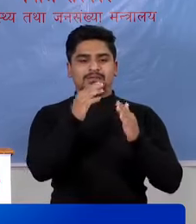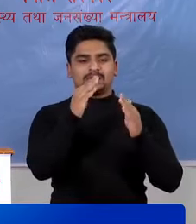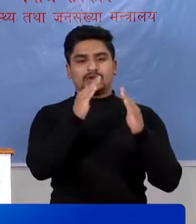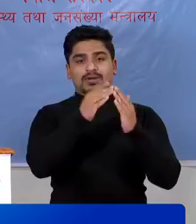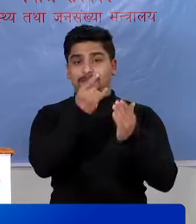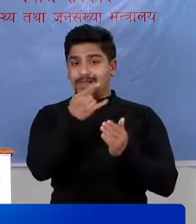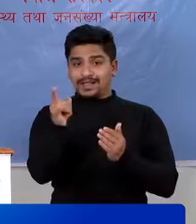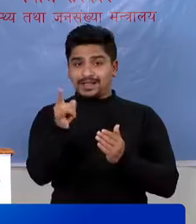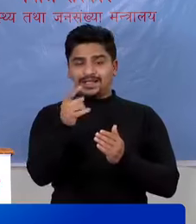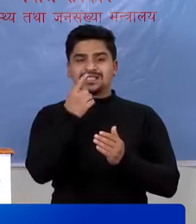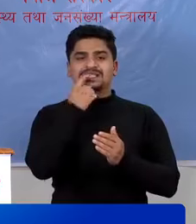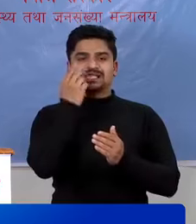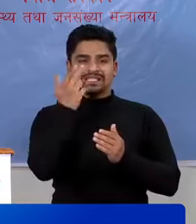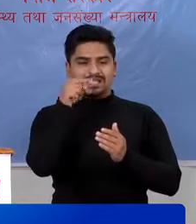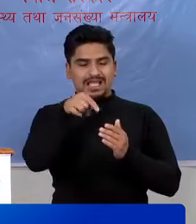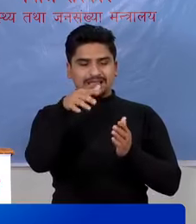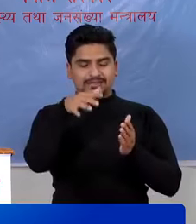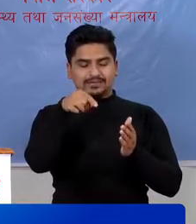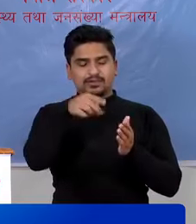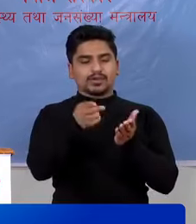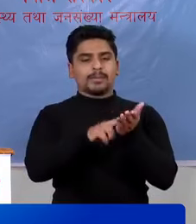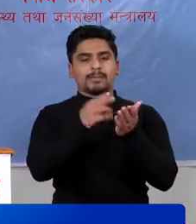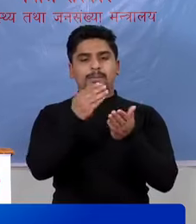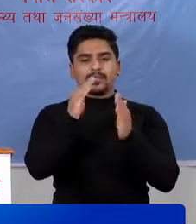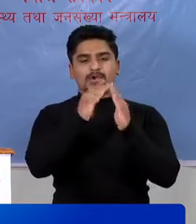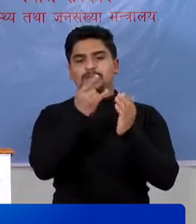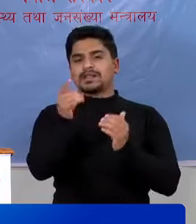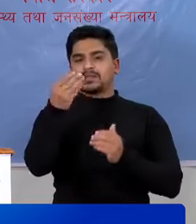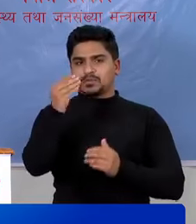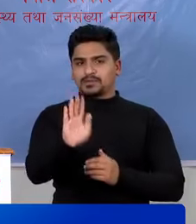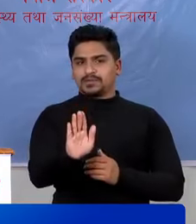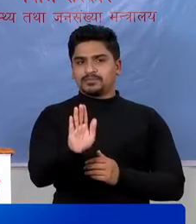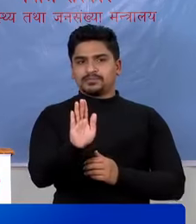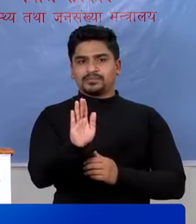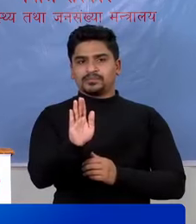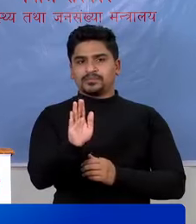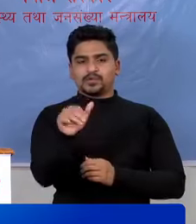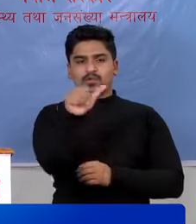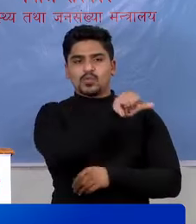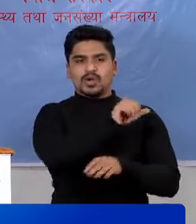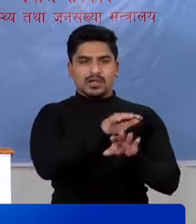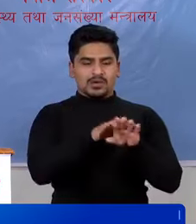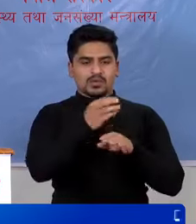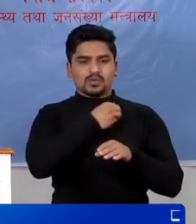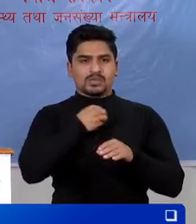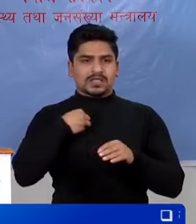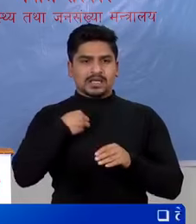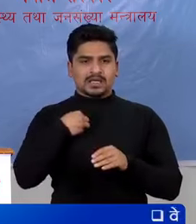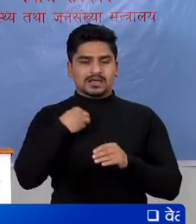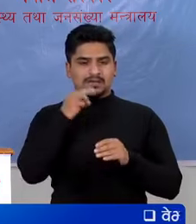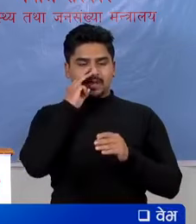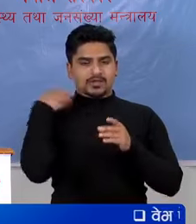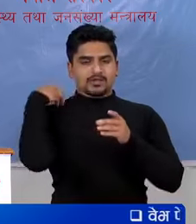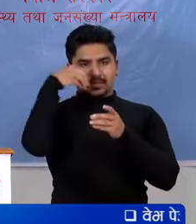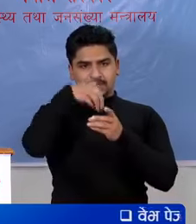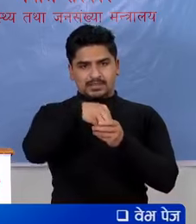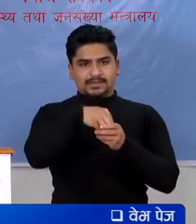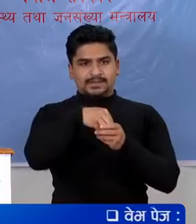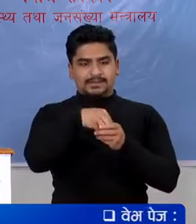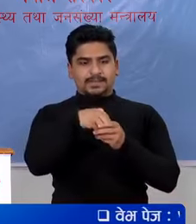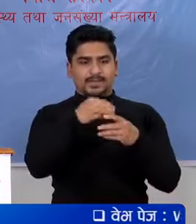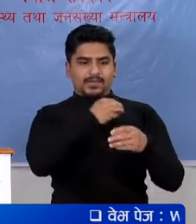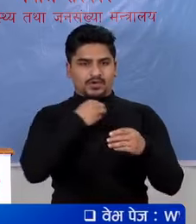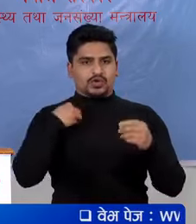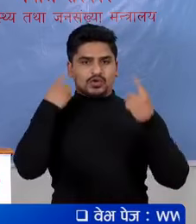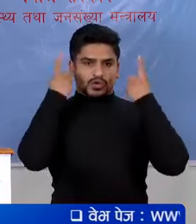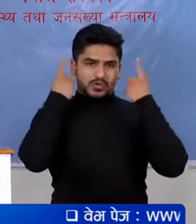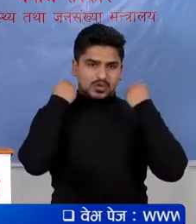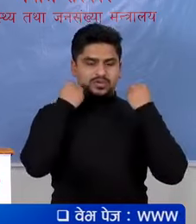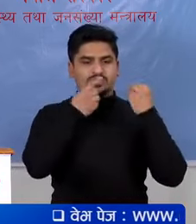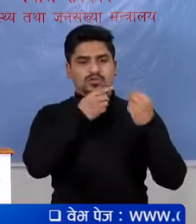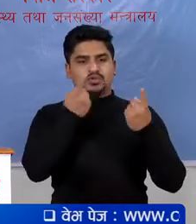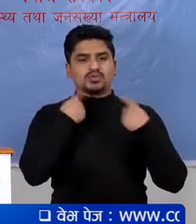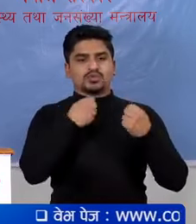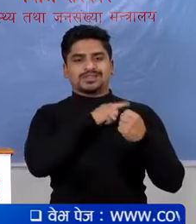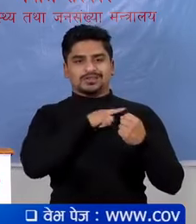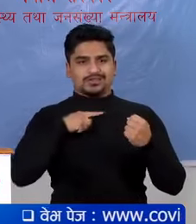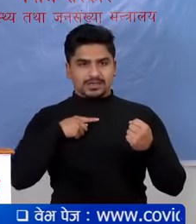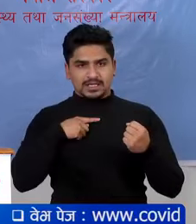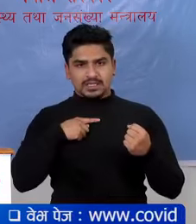अनुनु